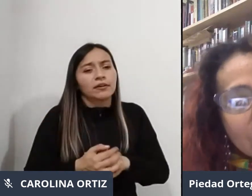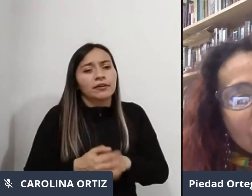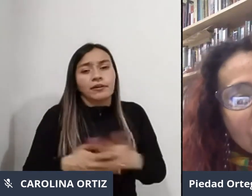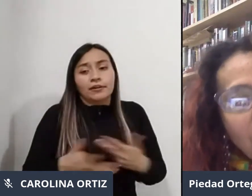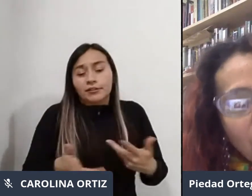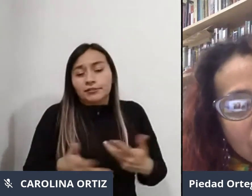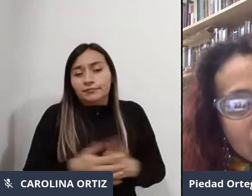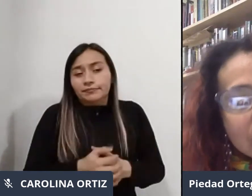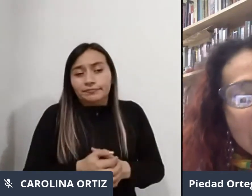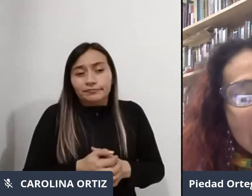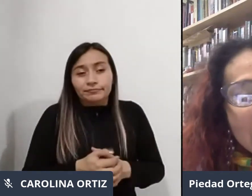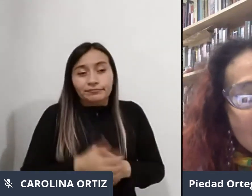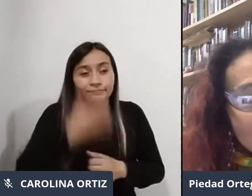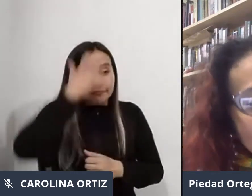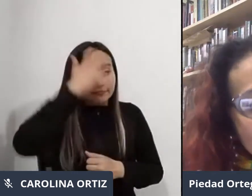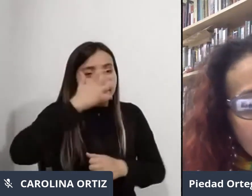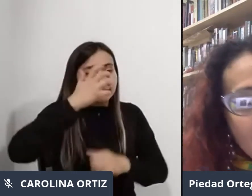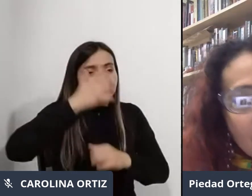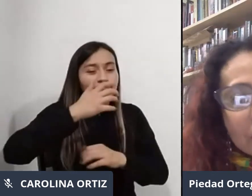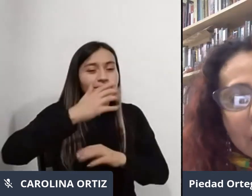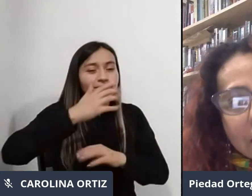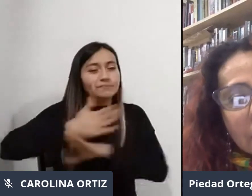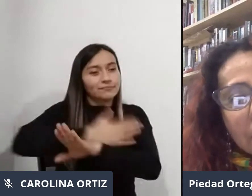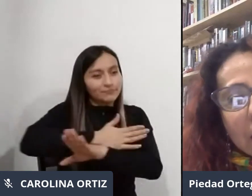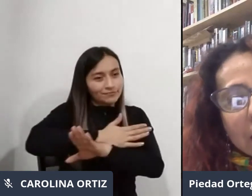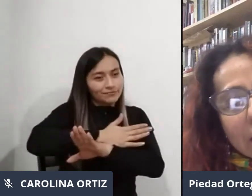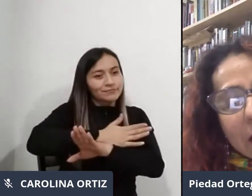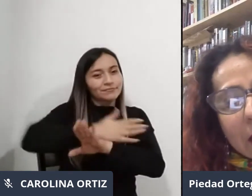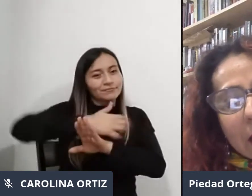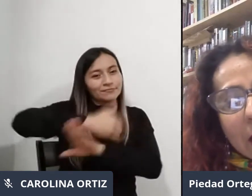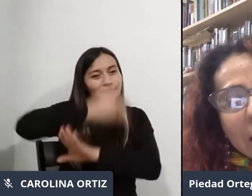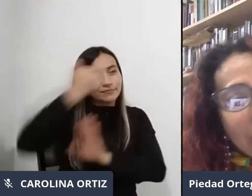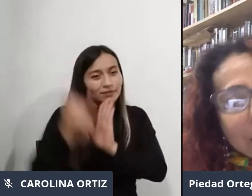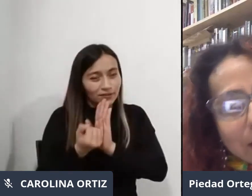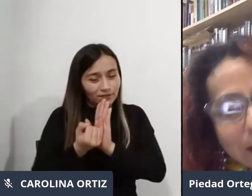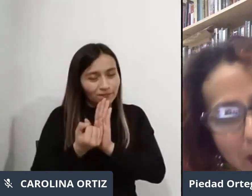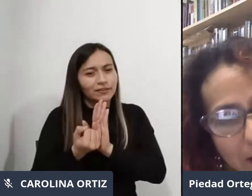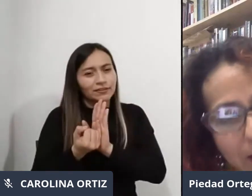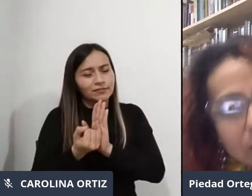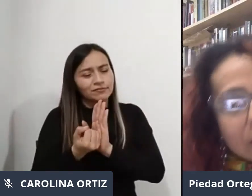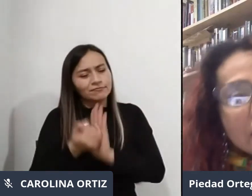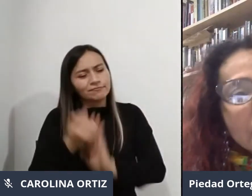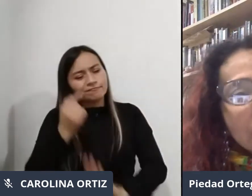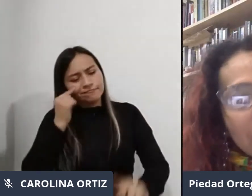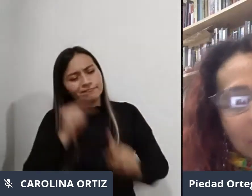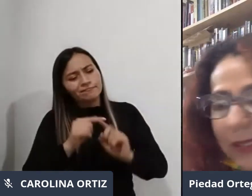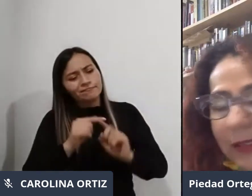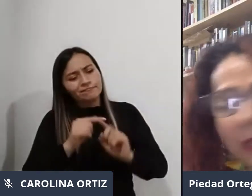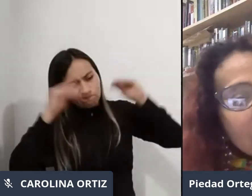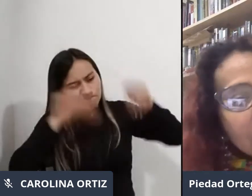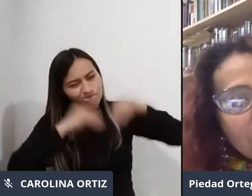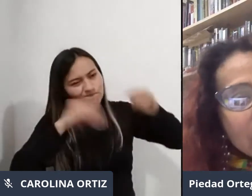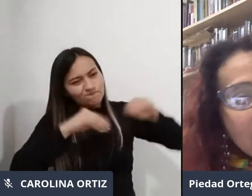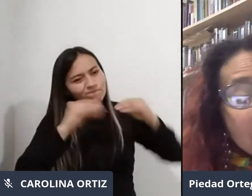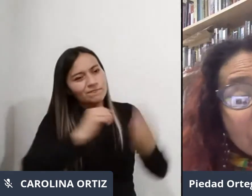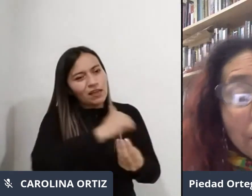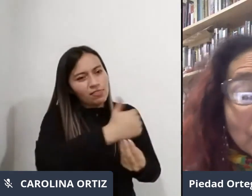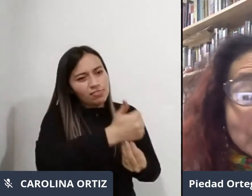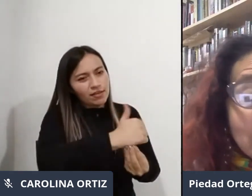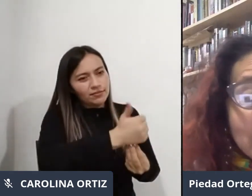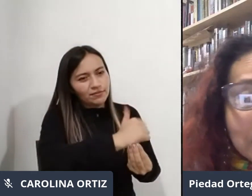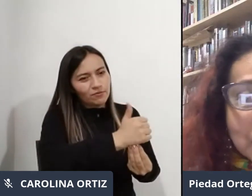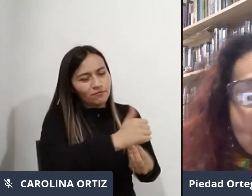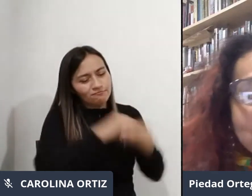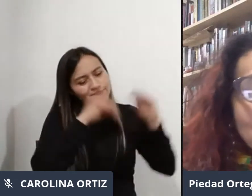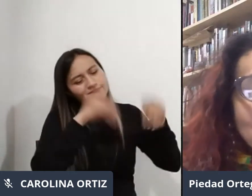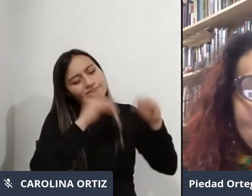preparando a estos jóvenes que han terminado un décimo para que tengan capacidades para presentar las pruebas de admisión, pero